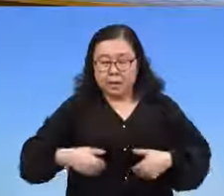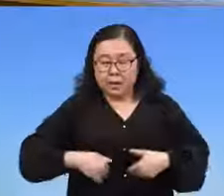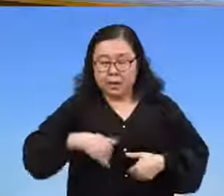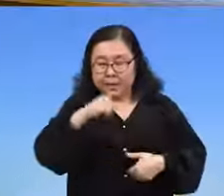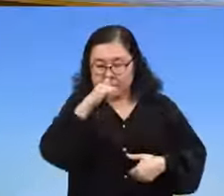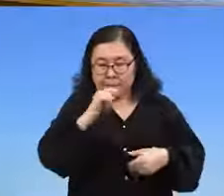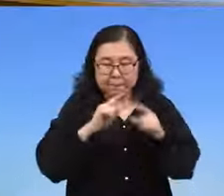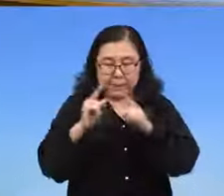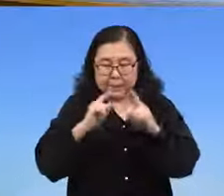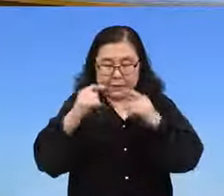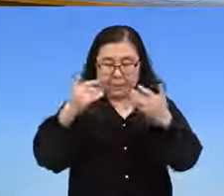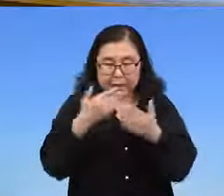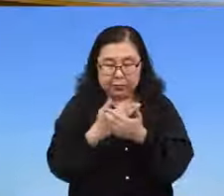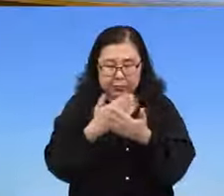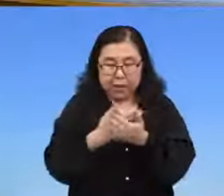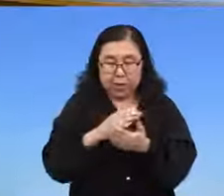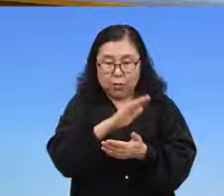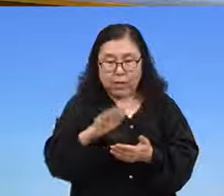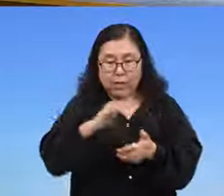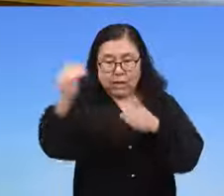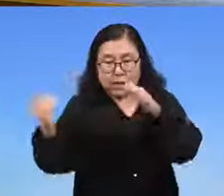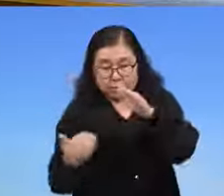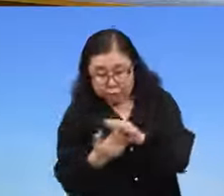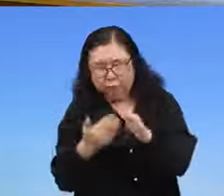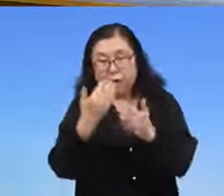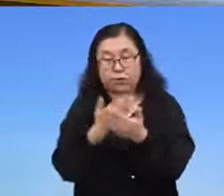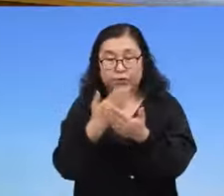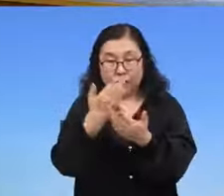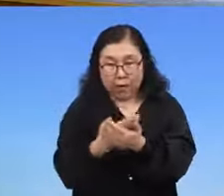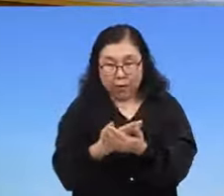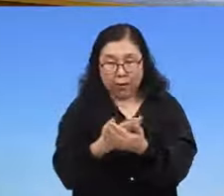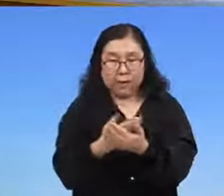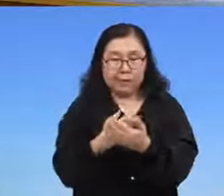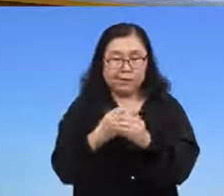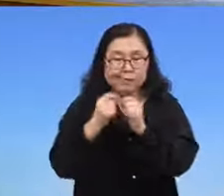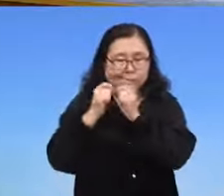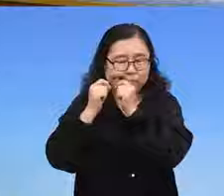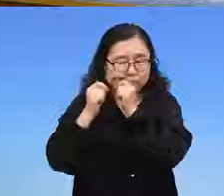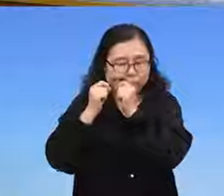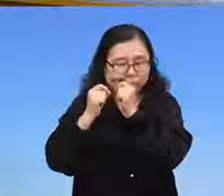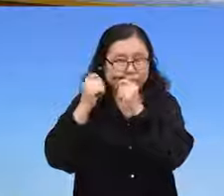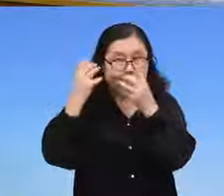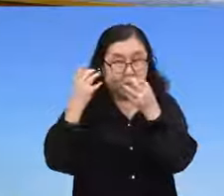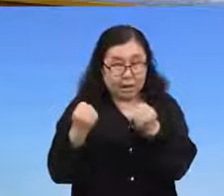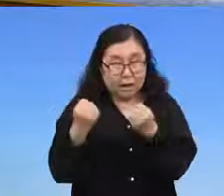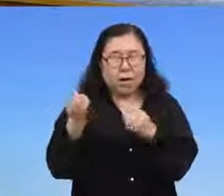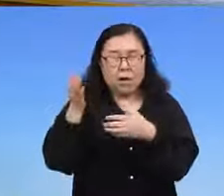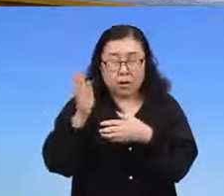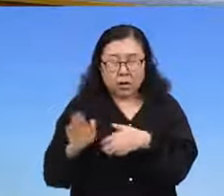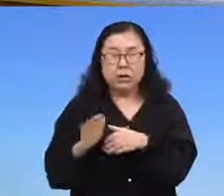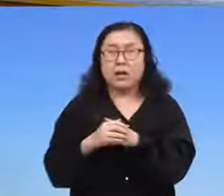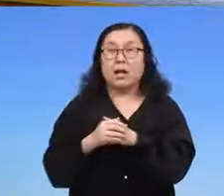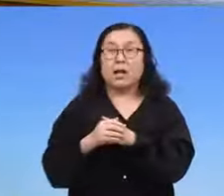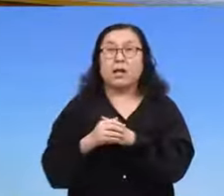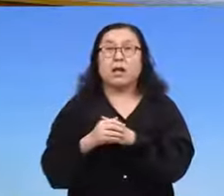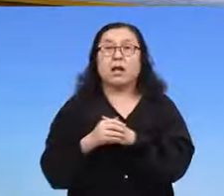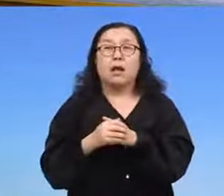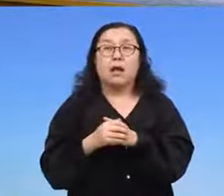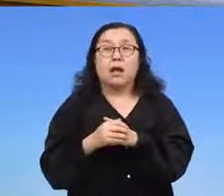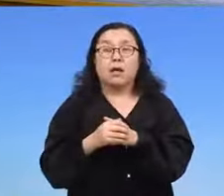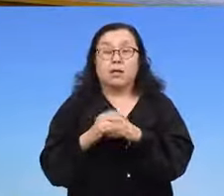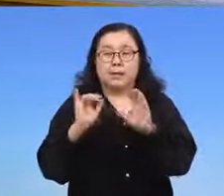필요한 것이 있으면 말씀해 주십시오. 저희가 이루어 드리겠습니다. 이런 속임수가 이 세상의 말 아닙니까? 그래서 이